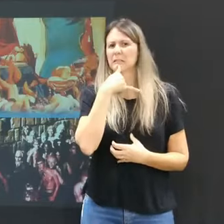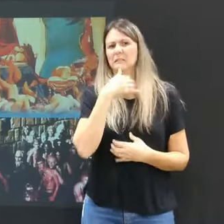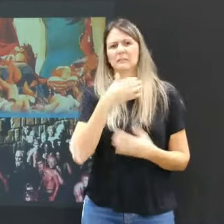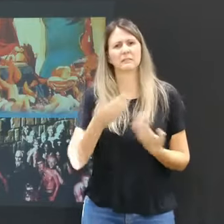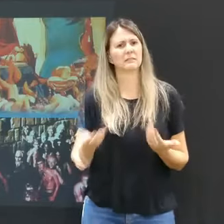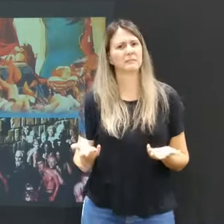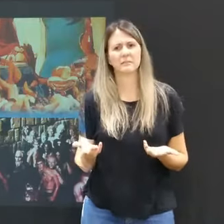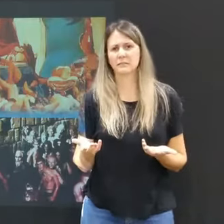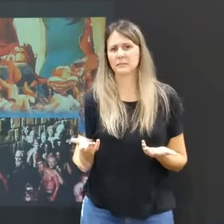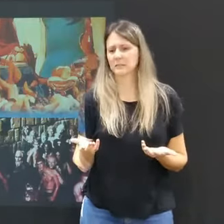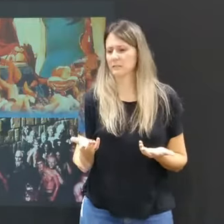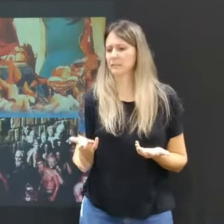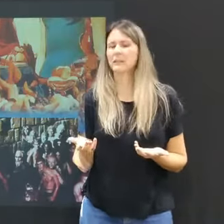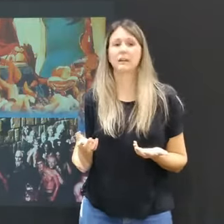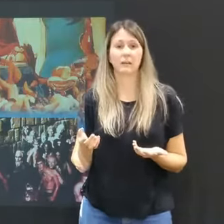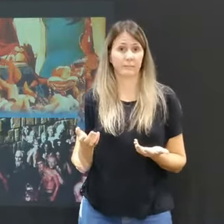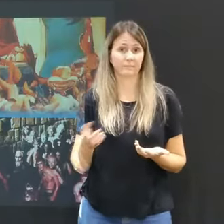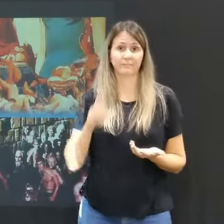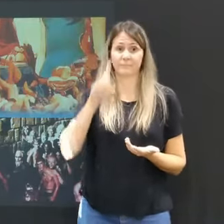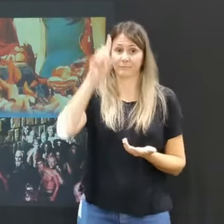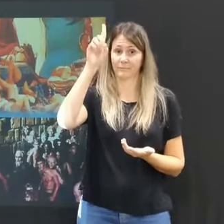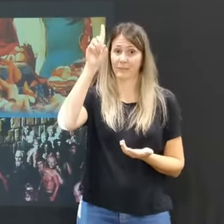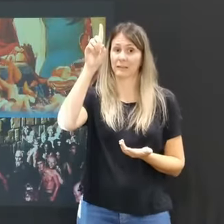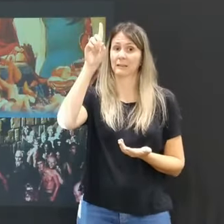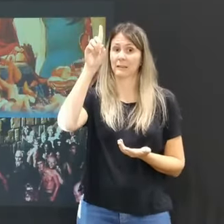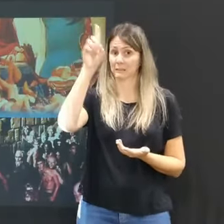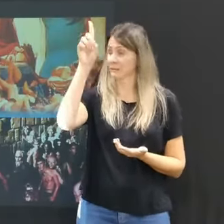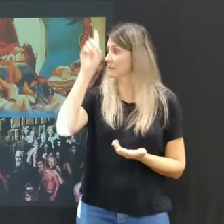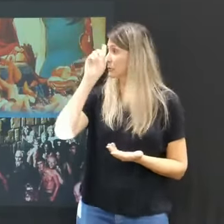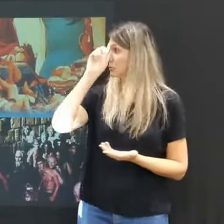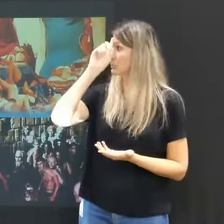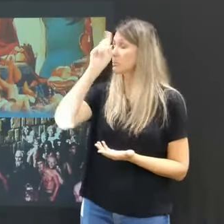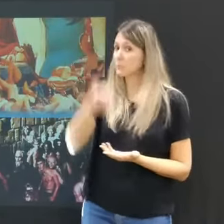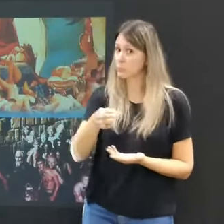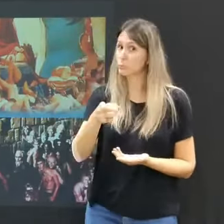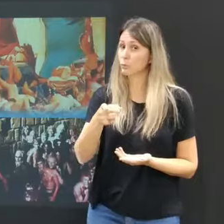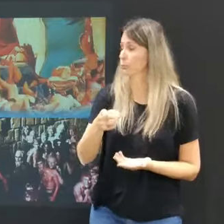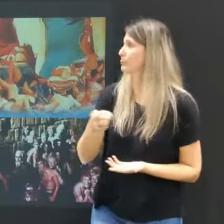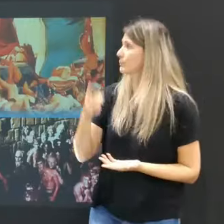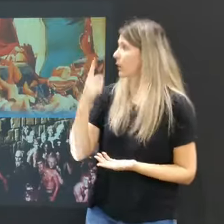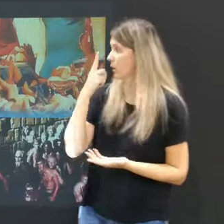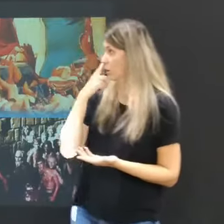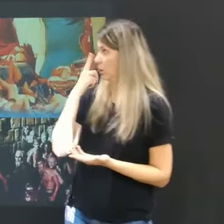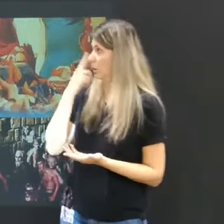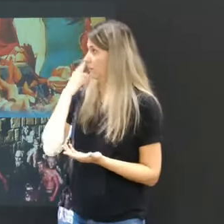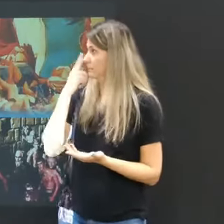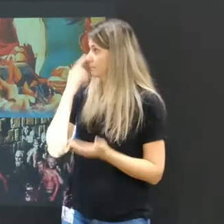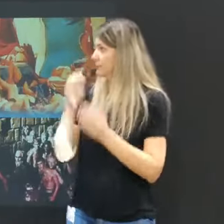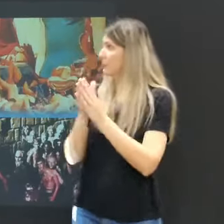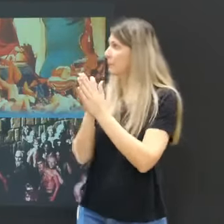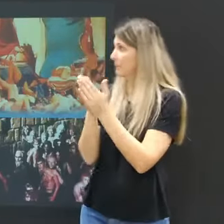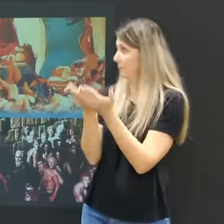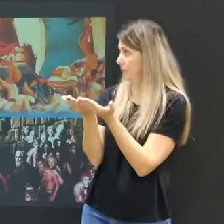se entristeceu. Então Deus, ele mandou que viesse. Ó, vamos ver o texto ali?